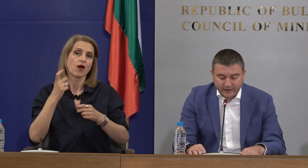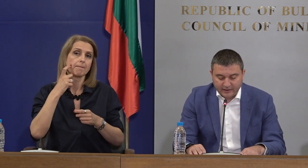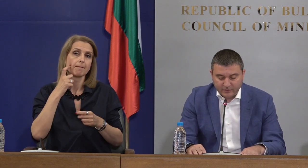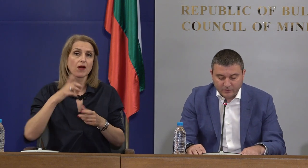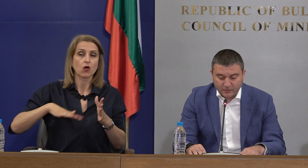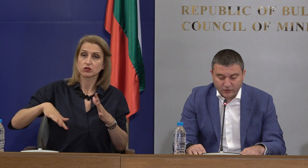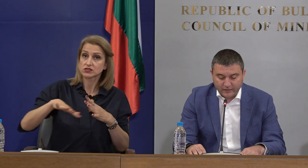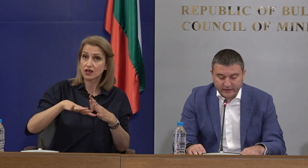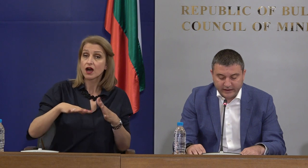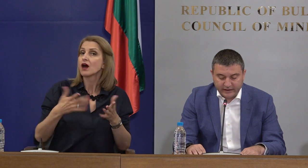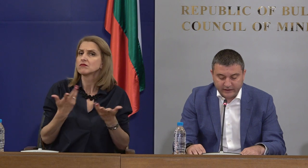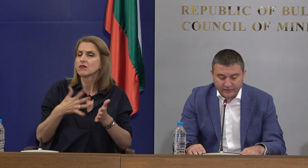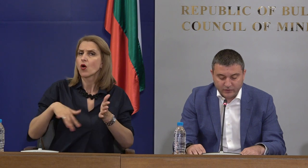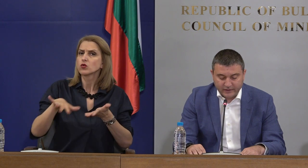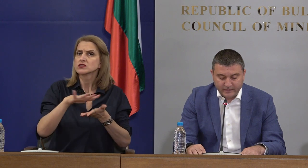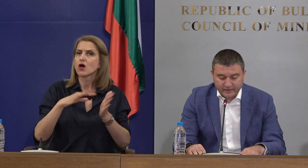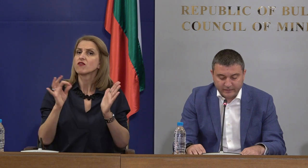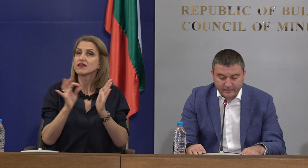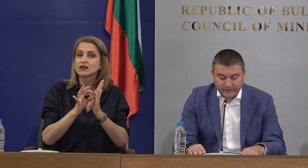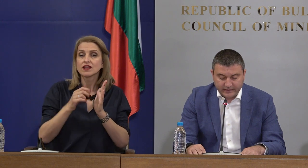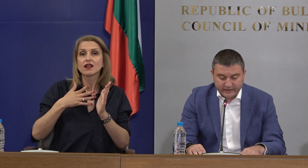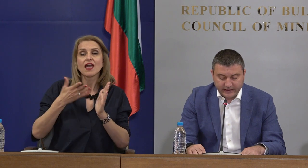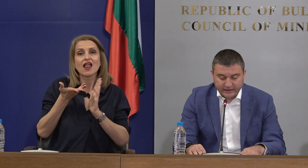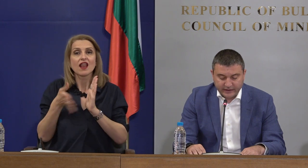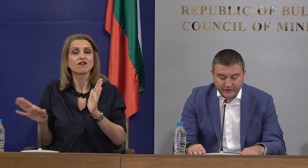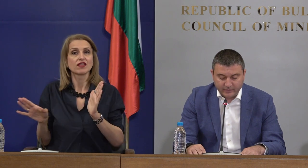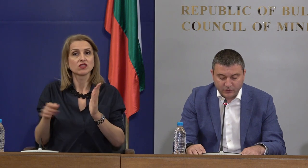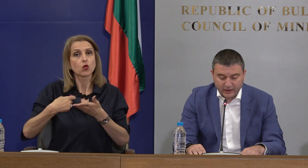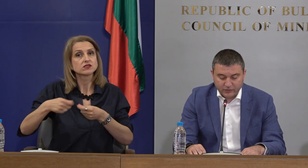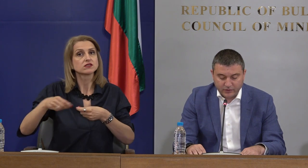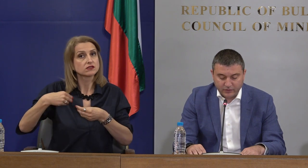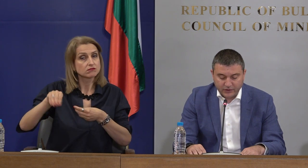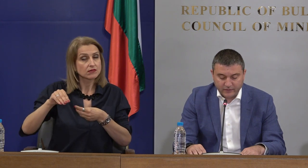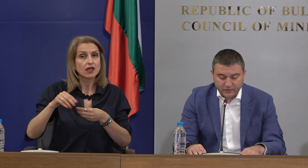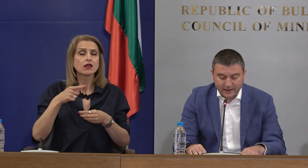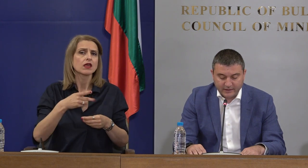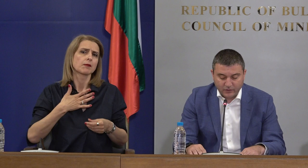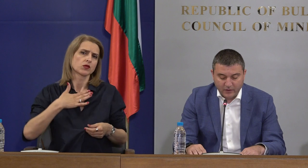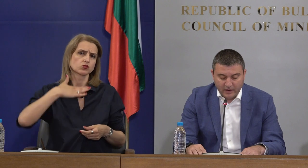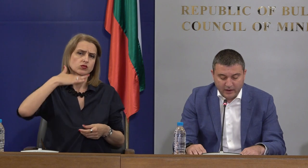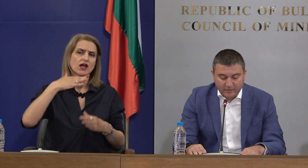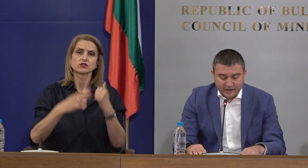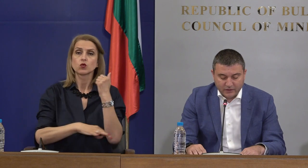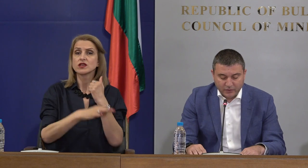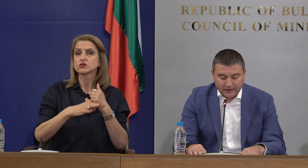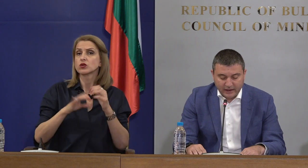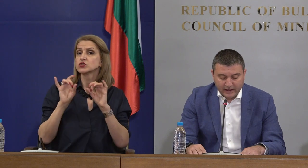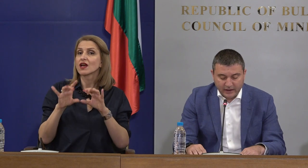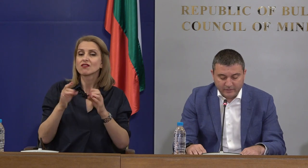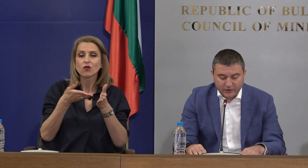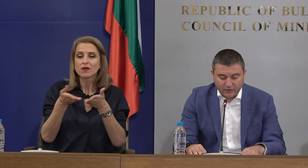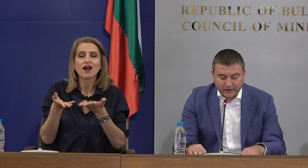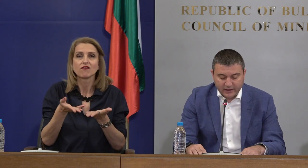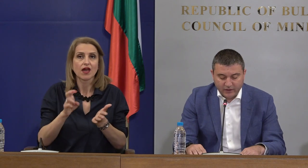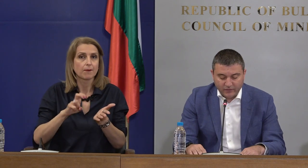премиум, където основен критерий е ликвидността и за цената на акциите има достатъчно историческа информация, то базата за определяне